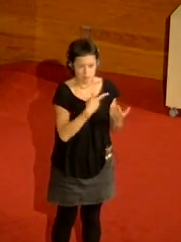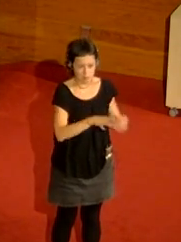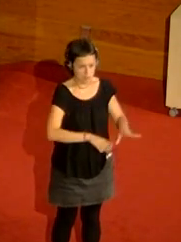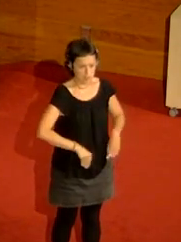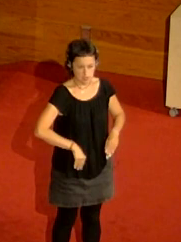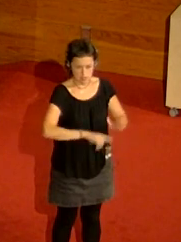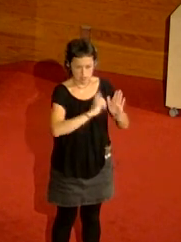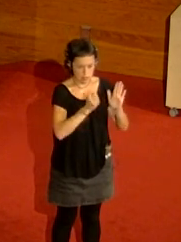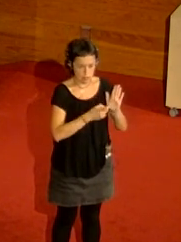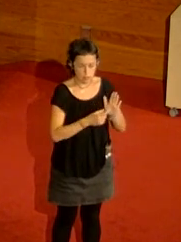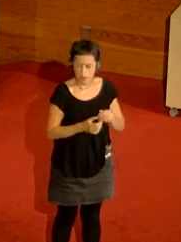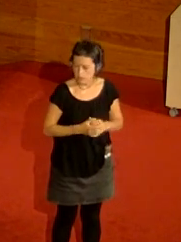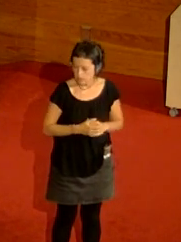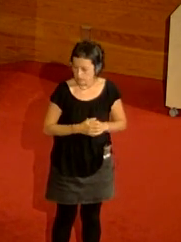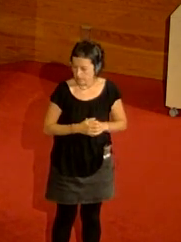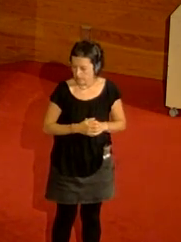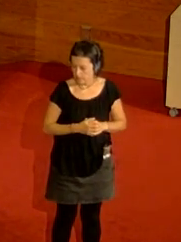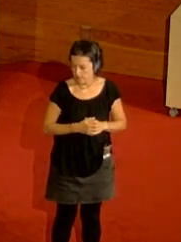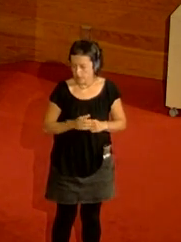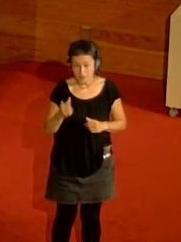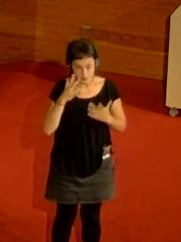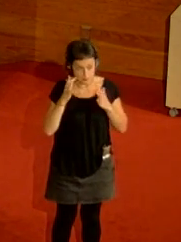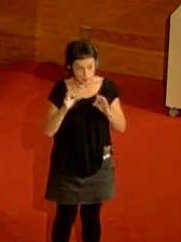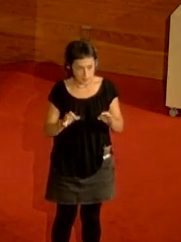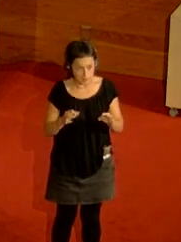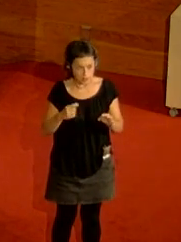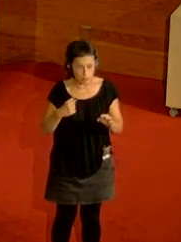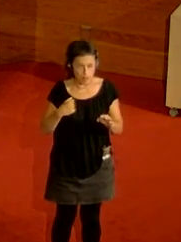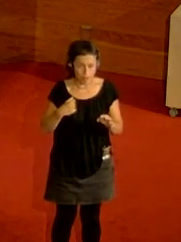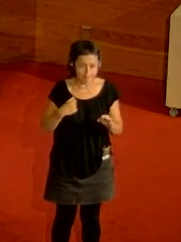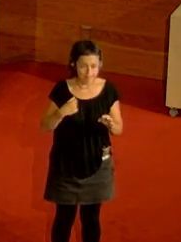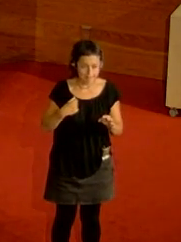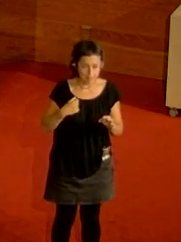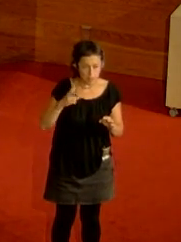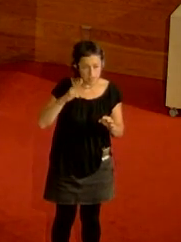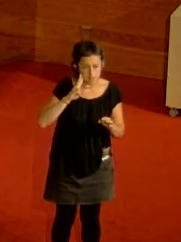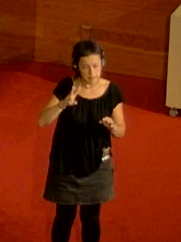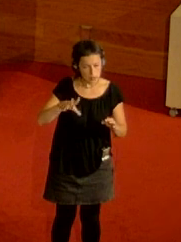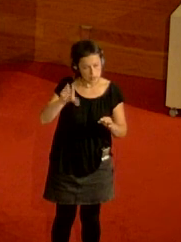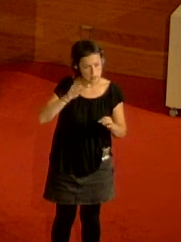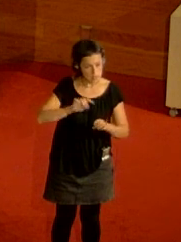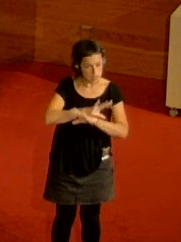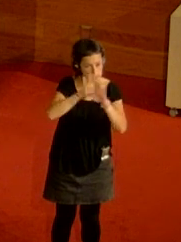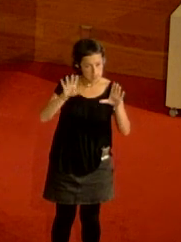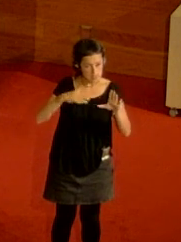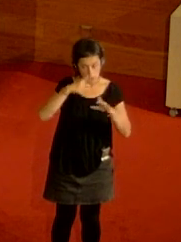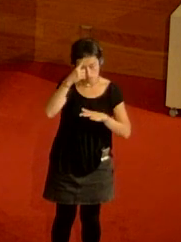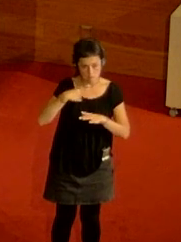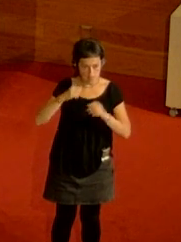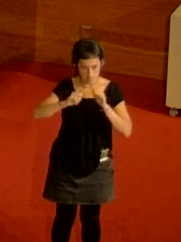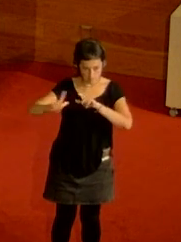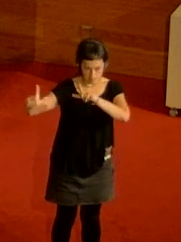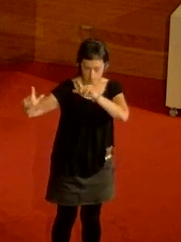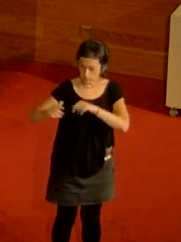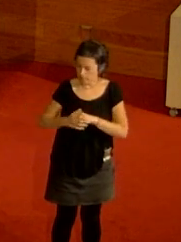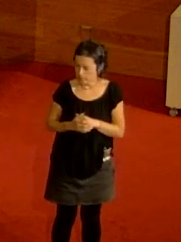para ilustrar esta este riesgo os he traído una imagen que igual resulta más eh clarificadora Cuando